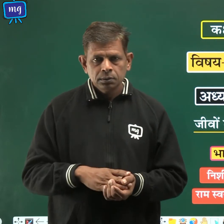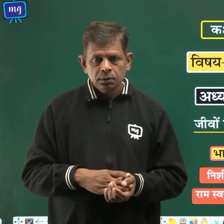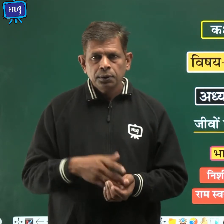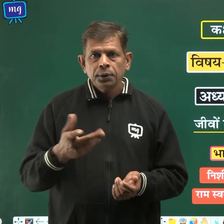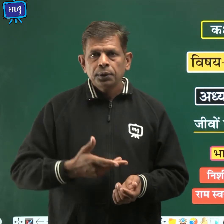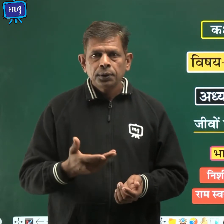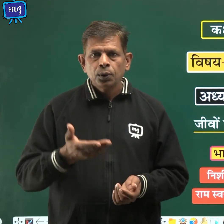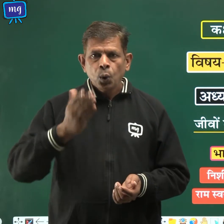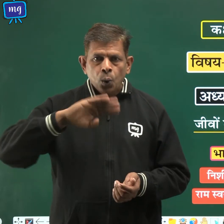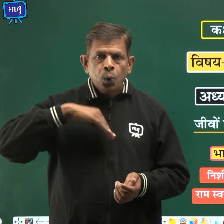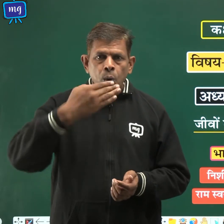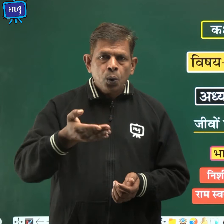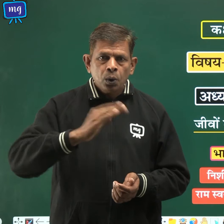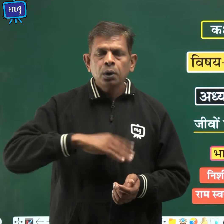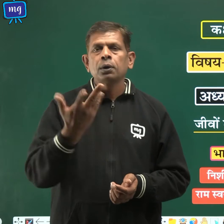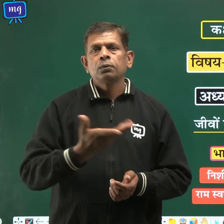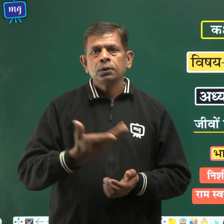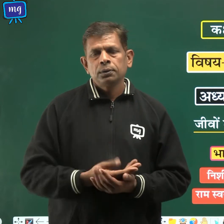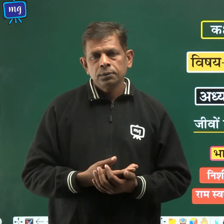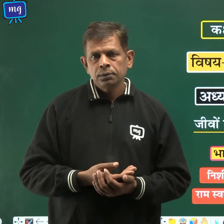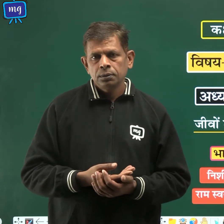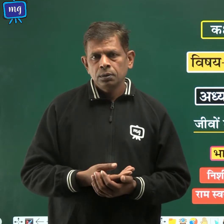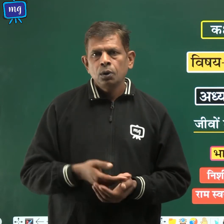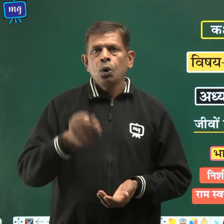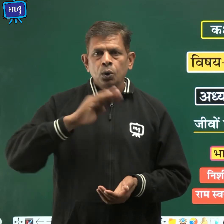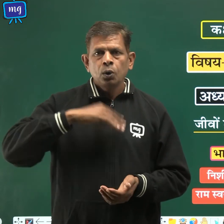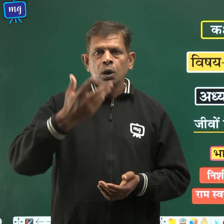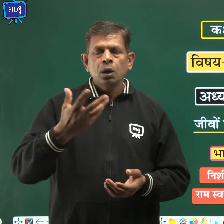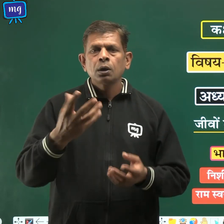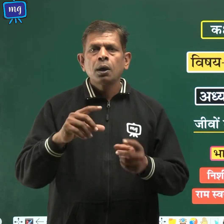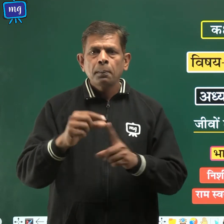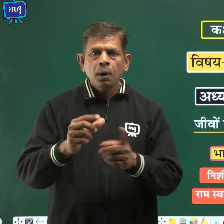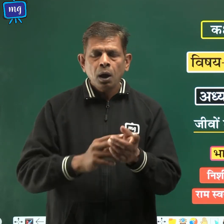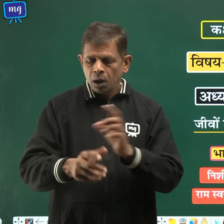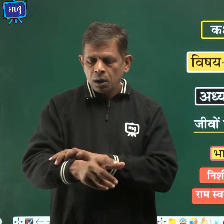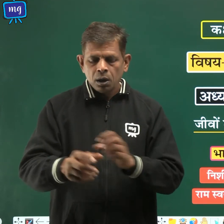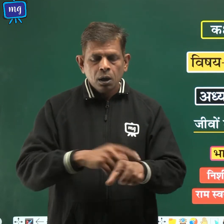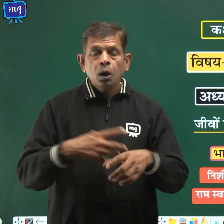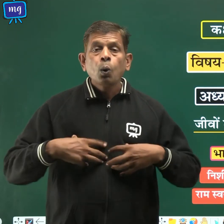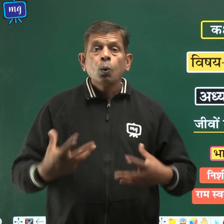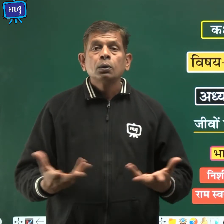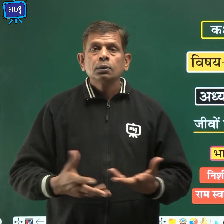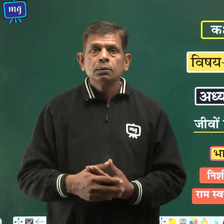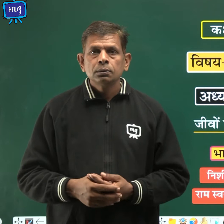कि श्वसन क्या होता है और श्वसन अंग कौन कौन से होते हैं